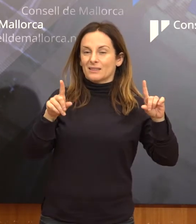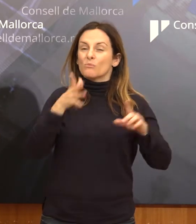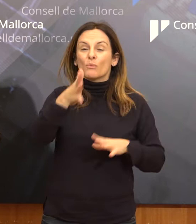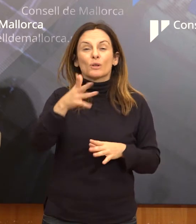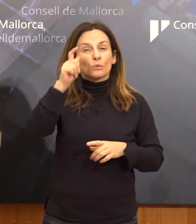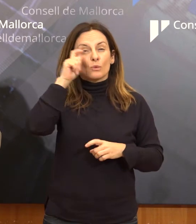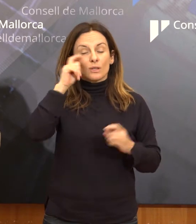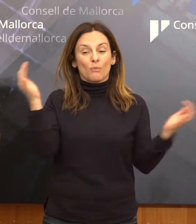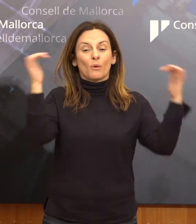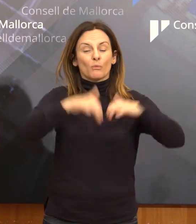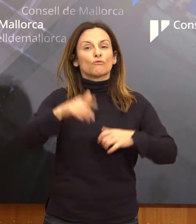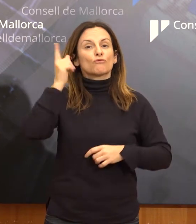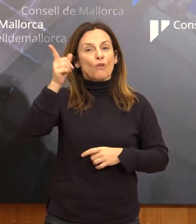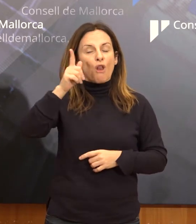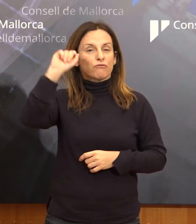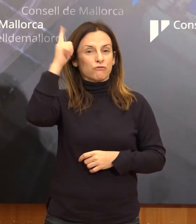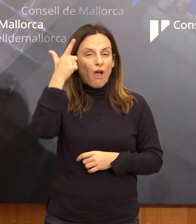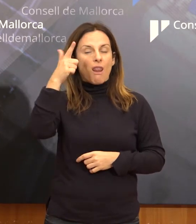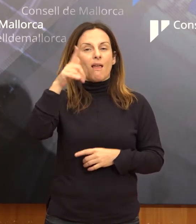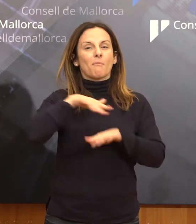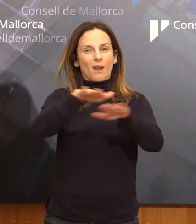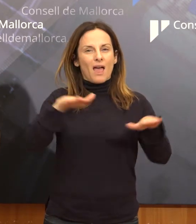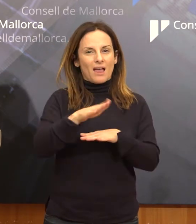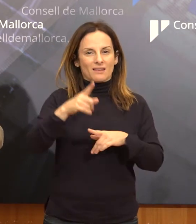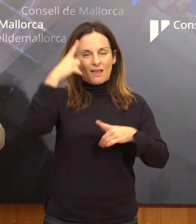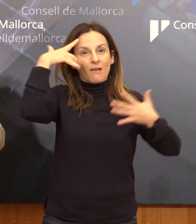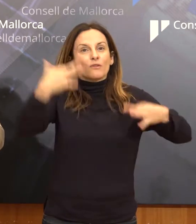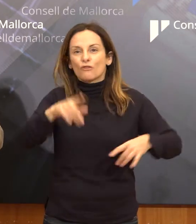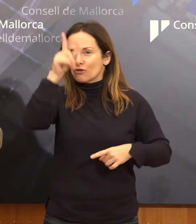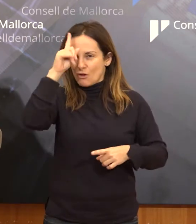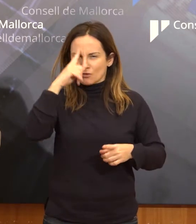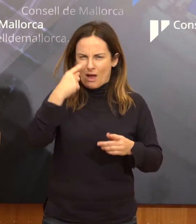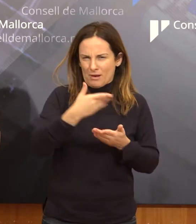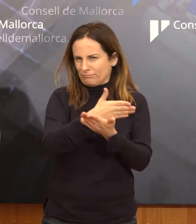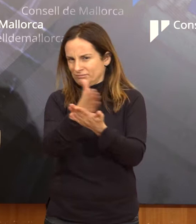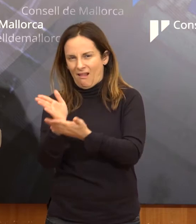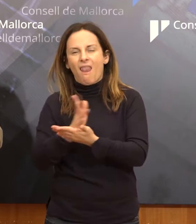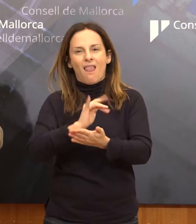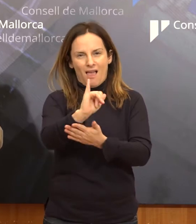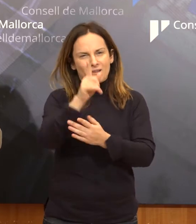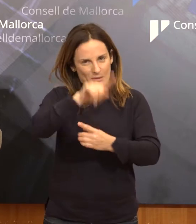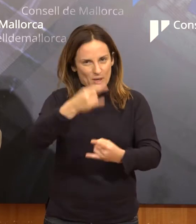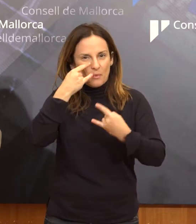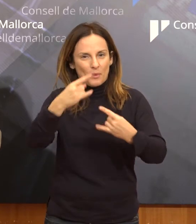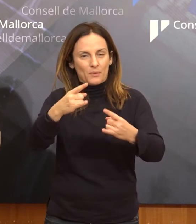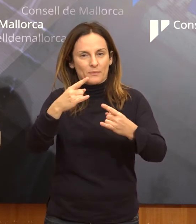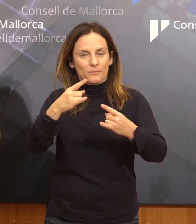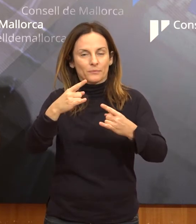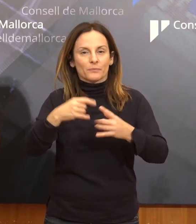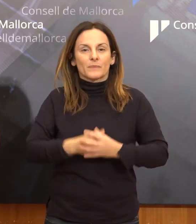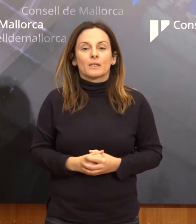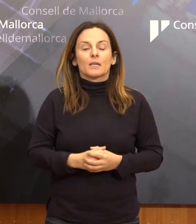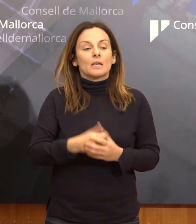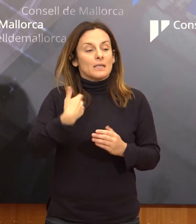desconexión esperamos que los diferentes filtros turísticos en su esquema durante que están y mitos que tenemos que adelantes